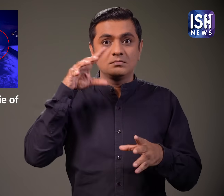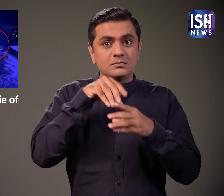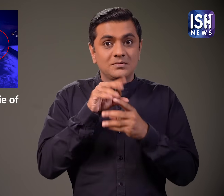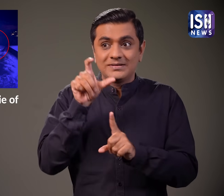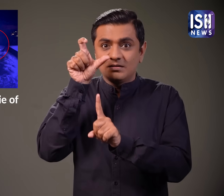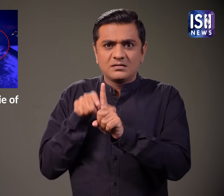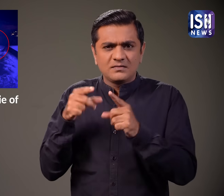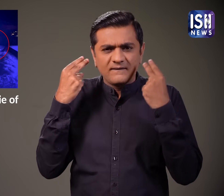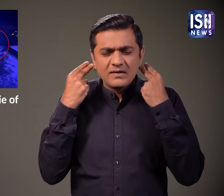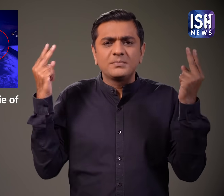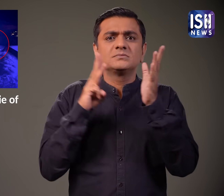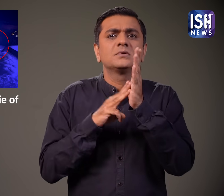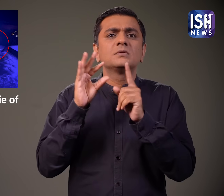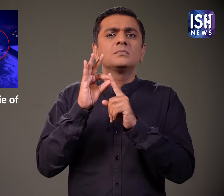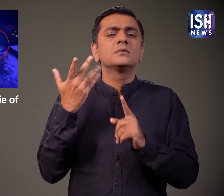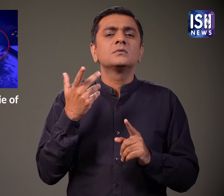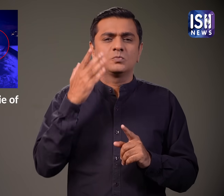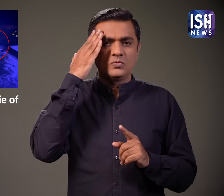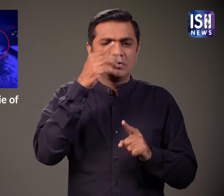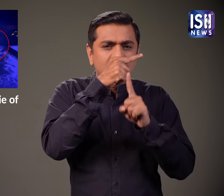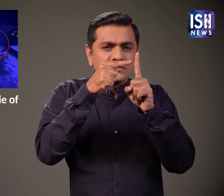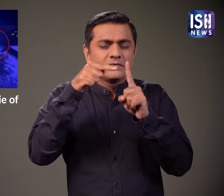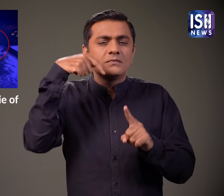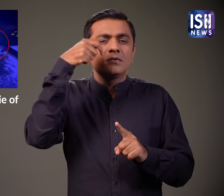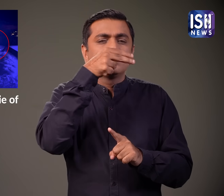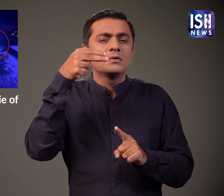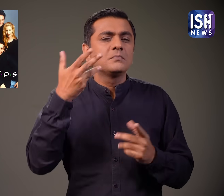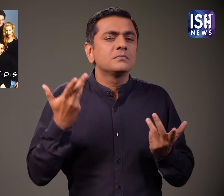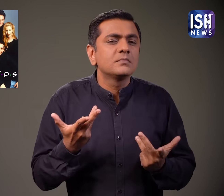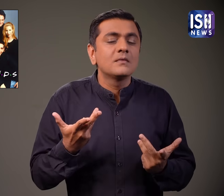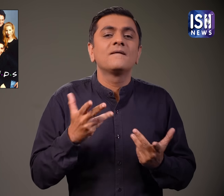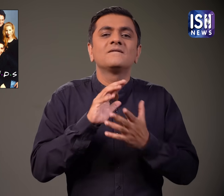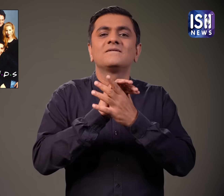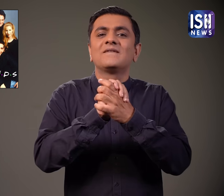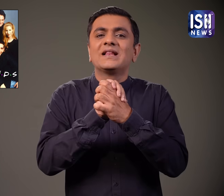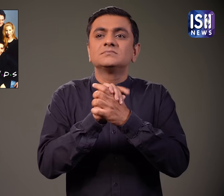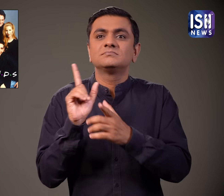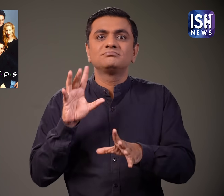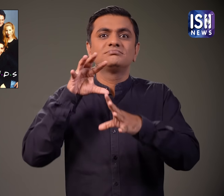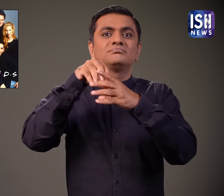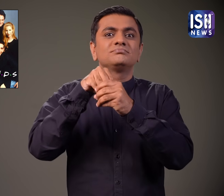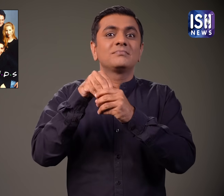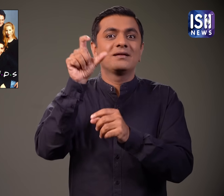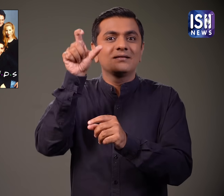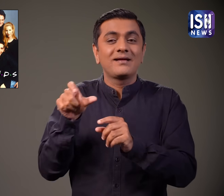मैथ्यू को सबसे ज़्यादा देखी जाने वाली सूपर हिट अमरेकी कॉमेडी टीवी सीरीज फ्रेंड्स